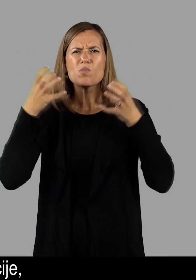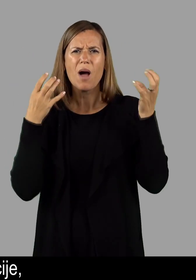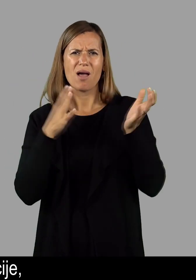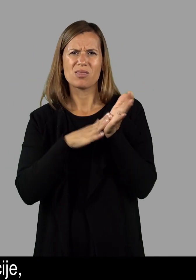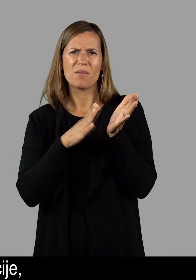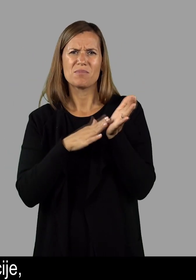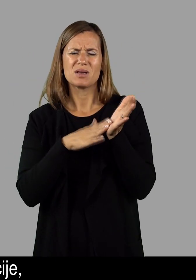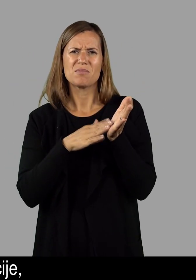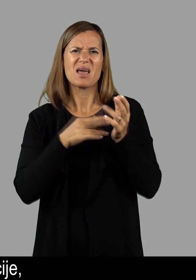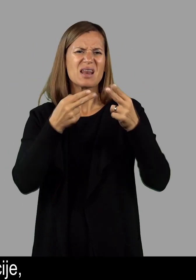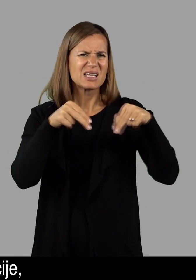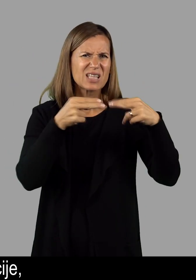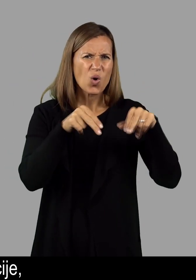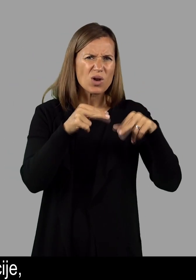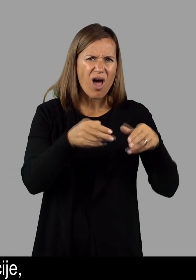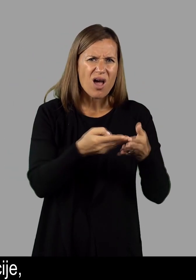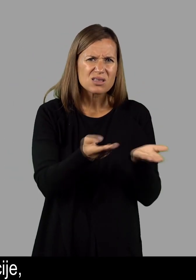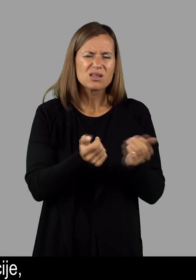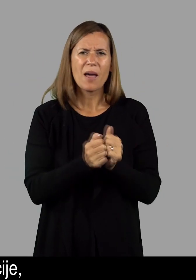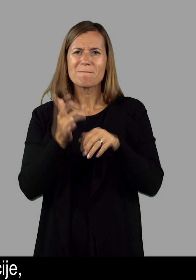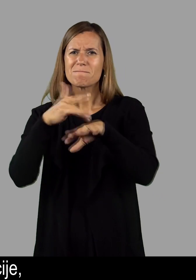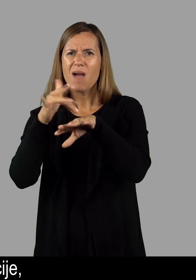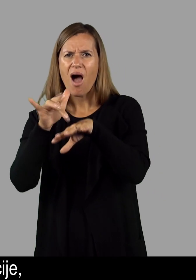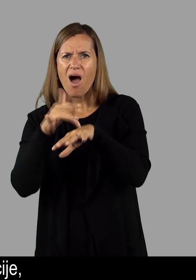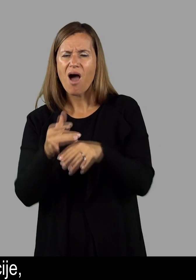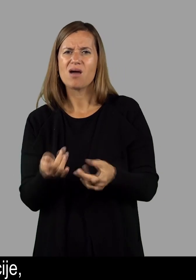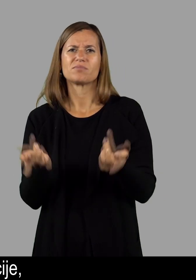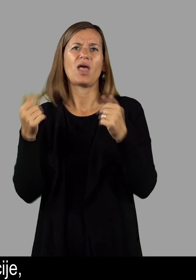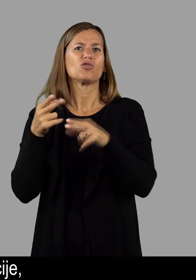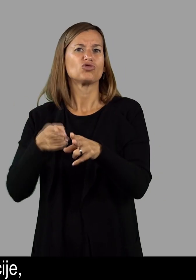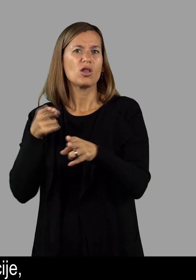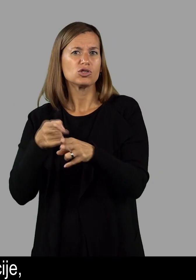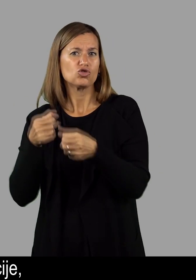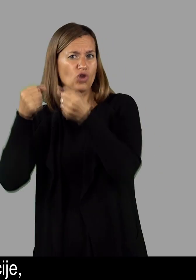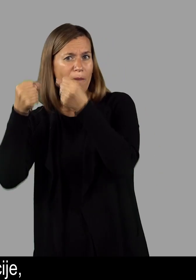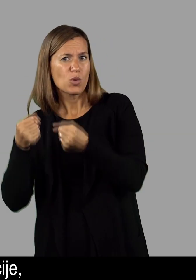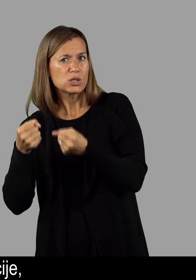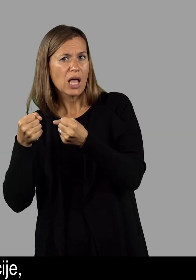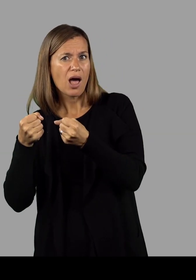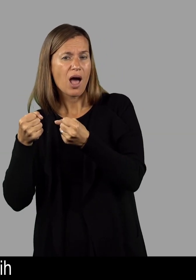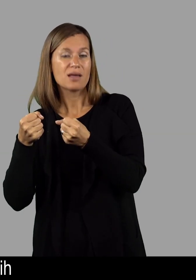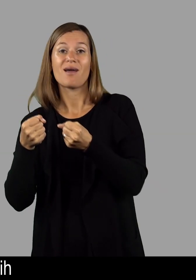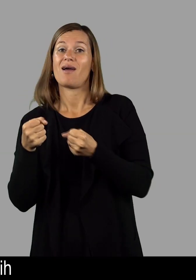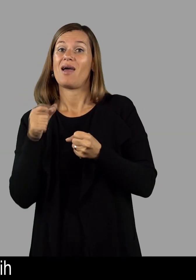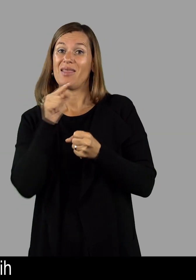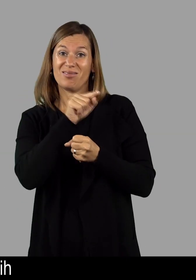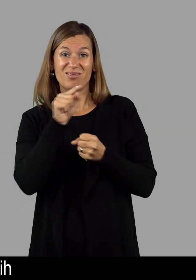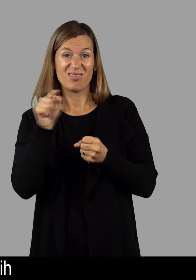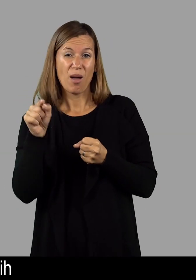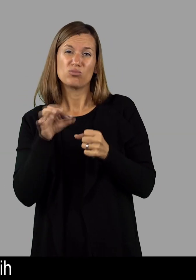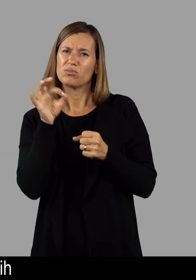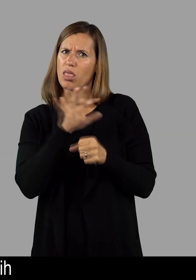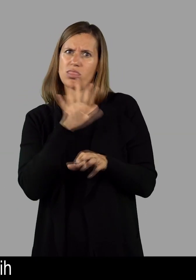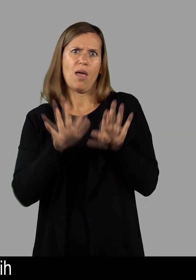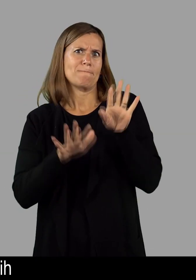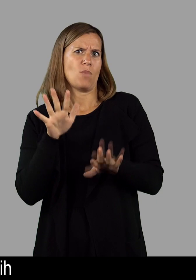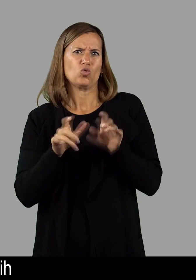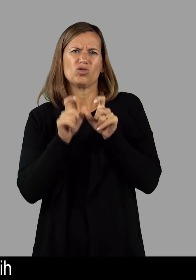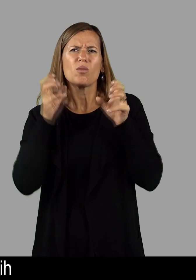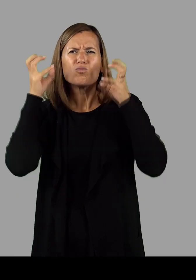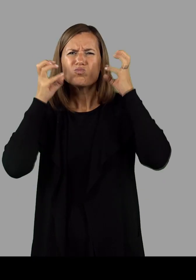kot so naprimer restauracije, v barih ali na železniški postaji. Na takšnih mestih je včasih